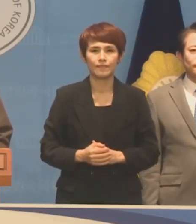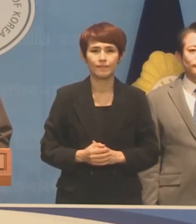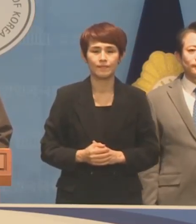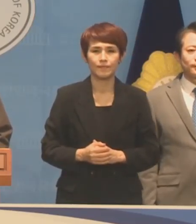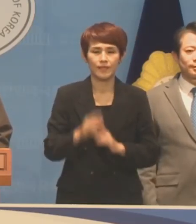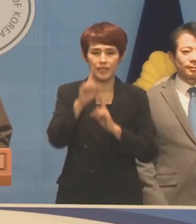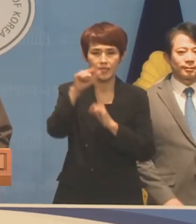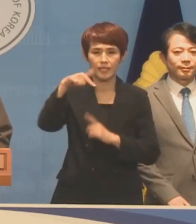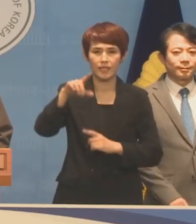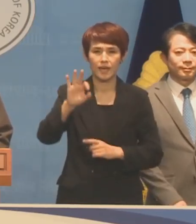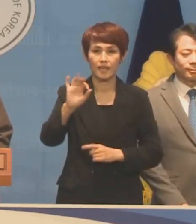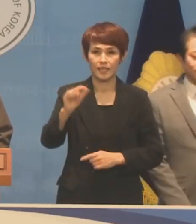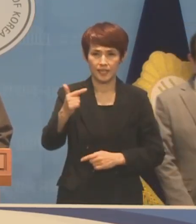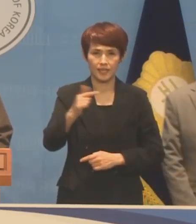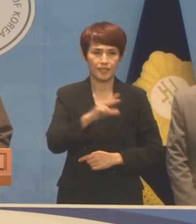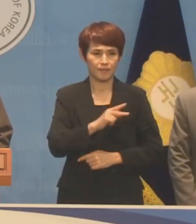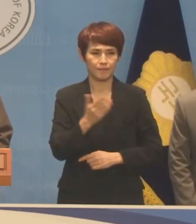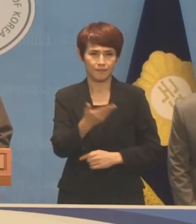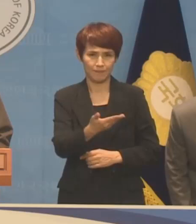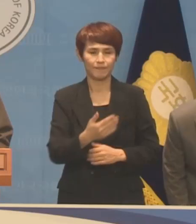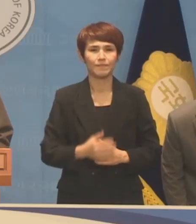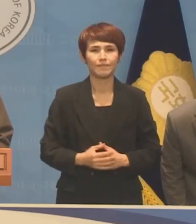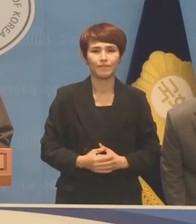더불어민주당 이강일 의원님 오셨습니다.